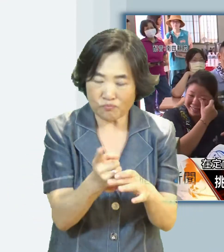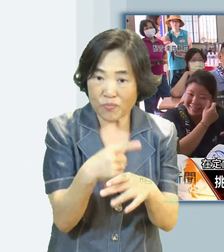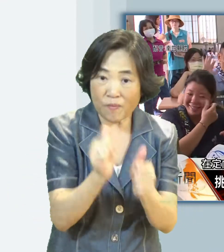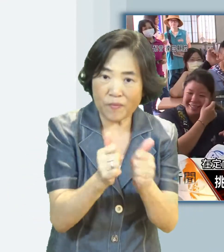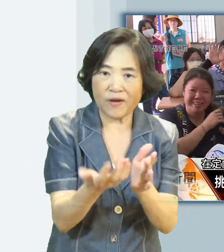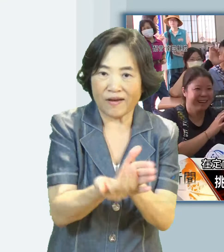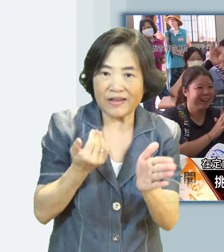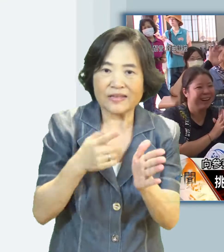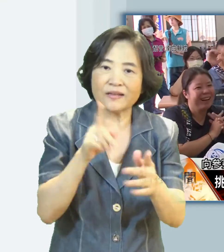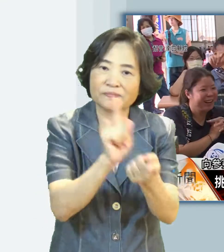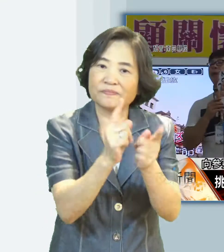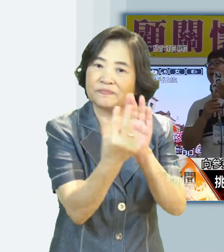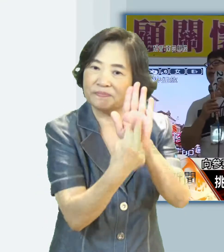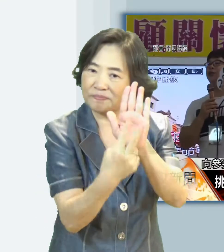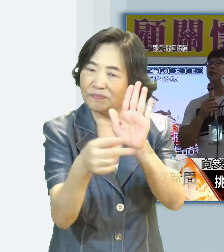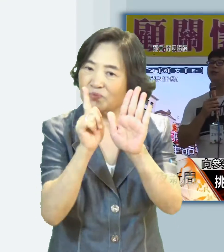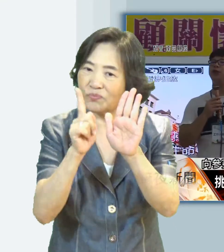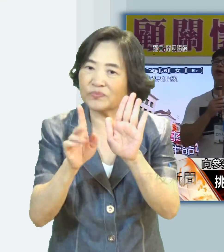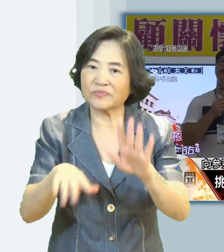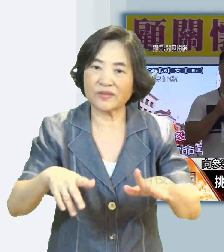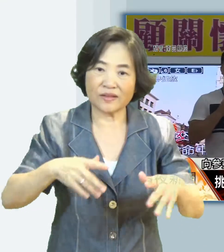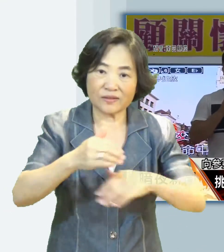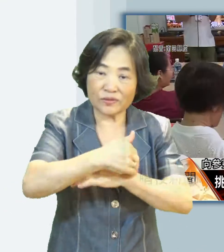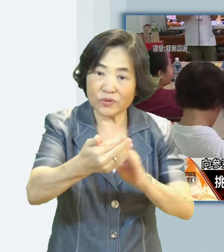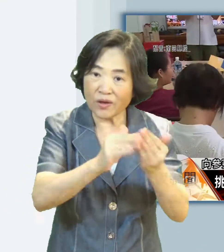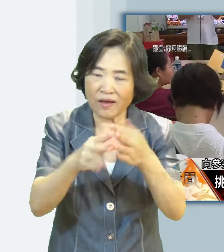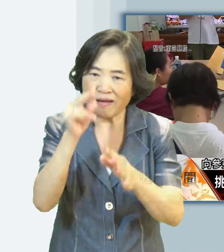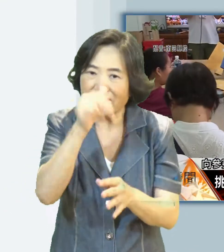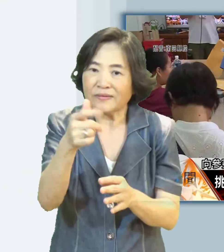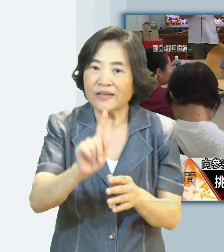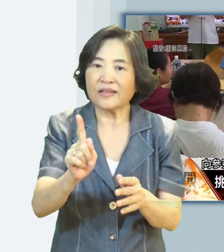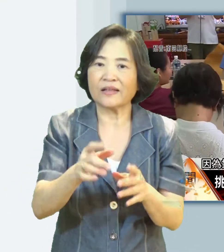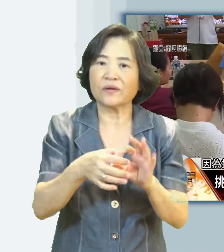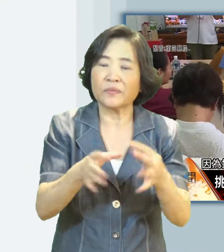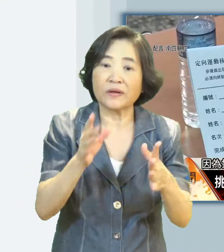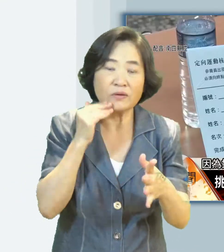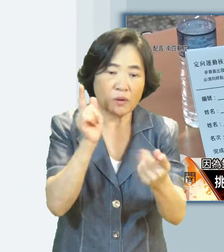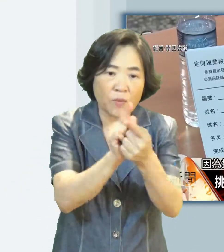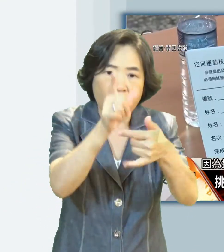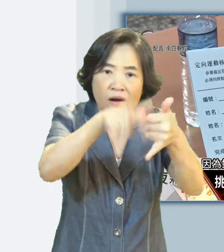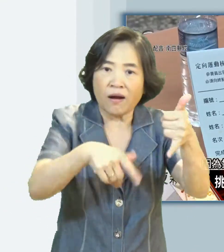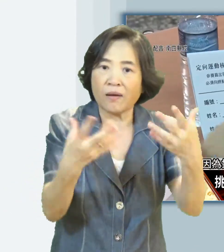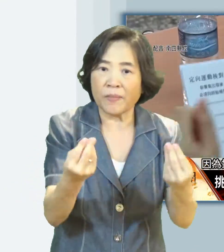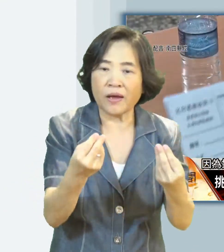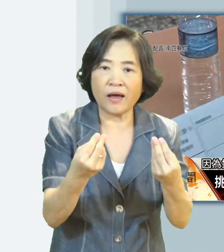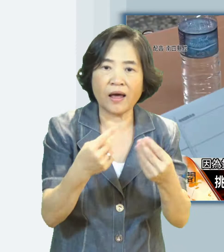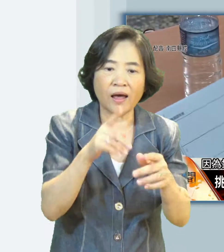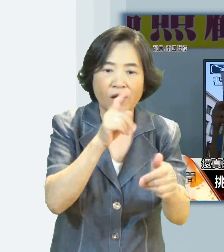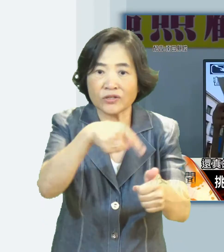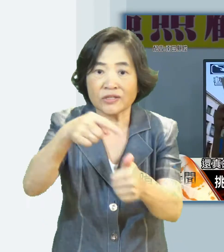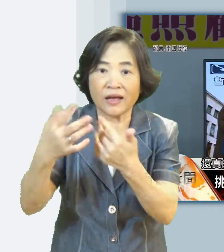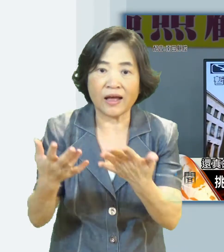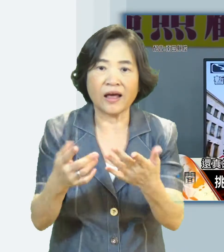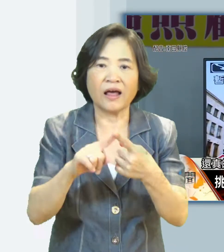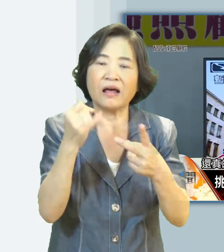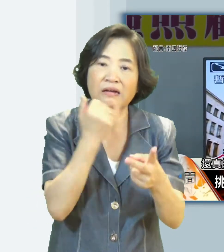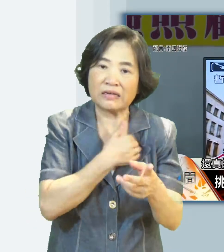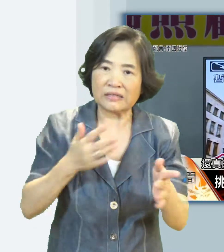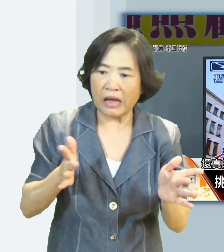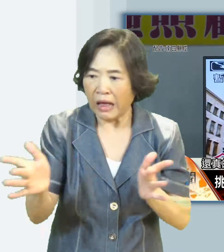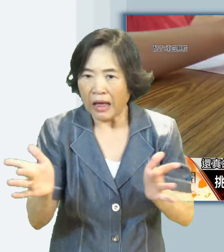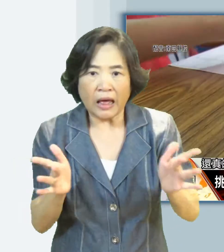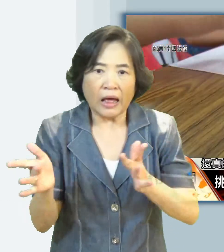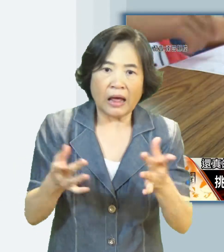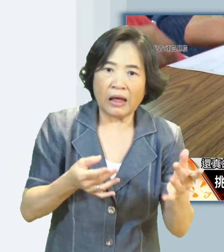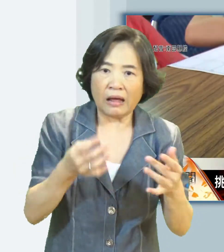芽比赛出发之前，向参赛的人演绍的长度的特色，因为这是某熟悉的人来指引，很有样可